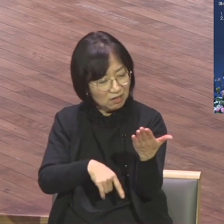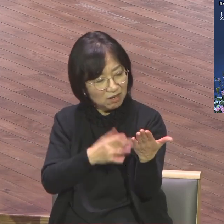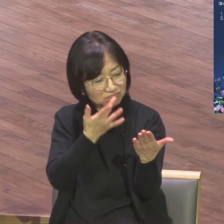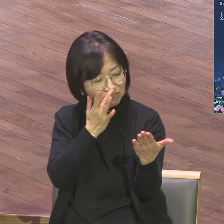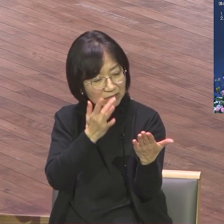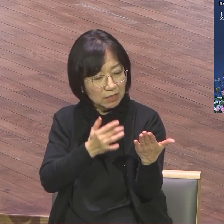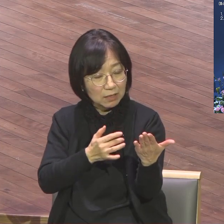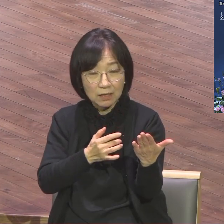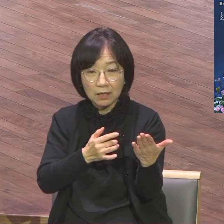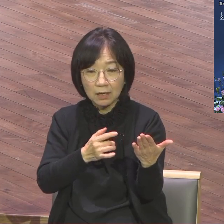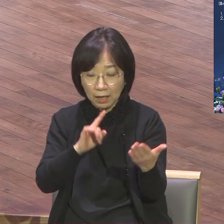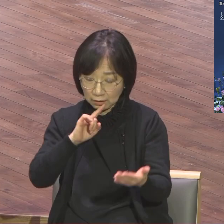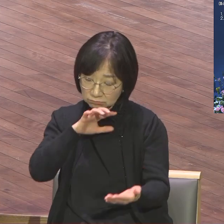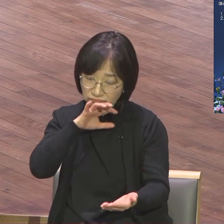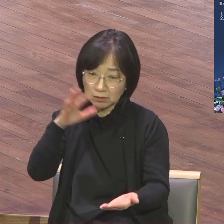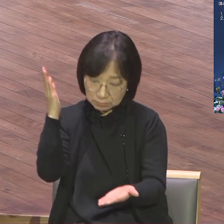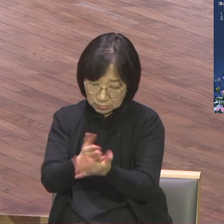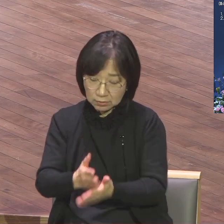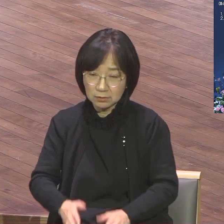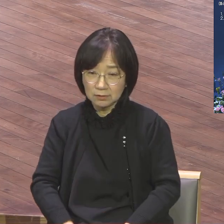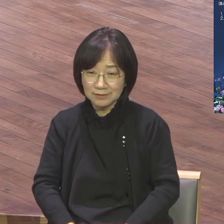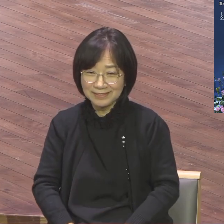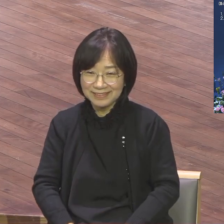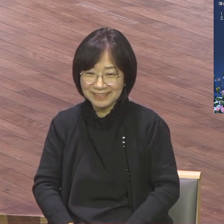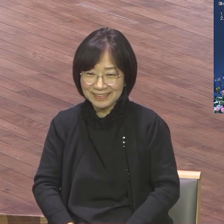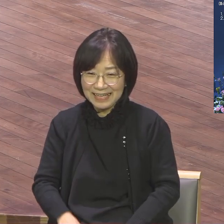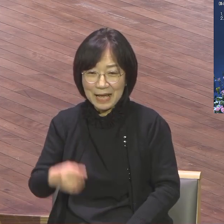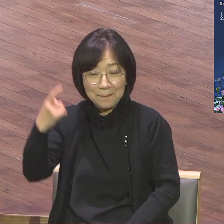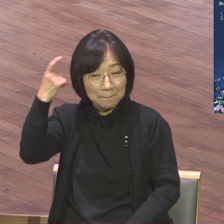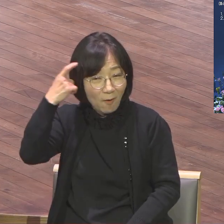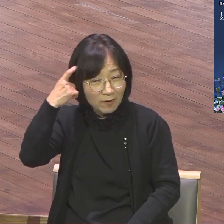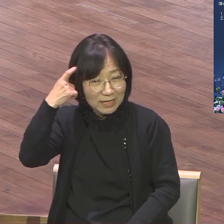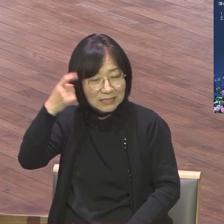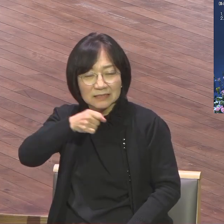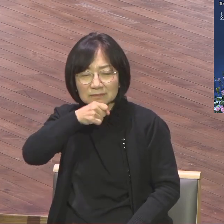그러나 하나님을 믿는 믿음으로는 가능합니다.